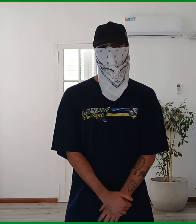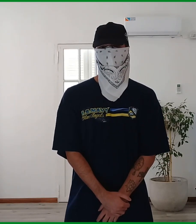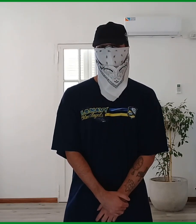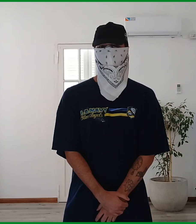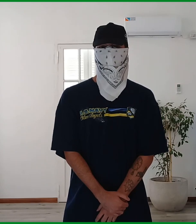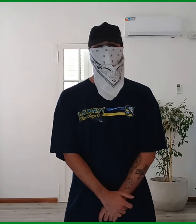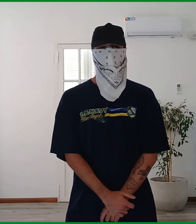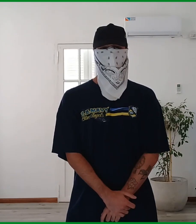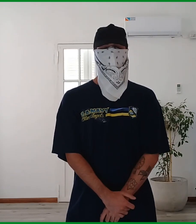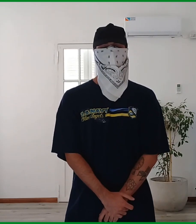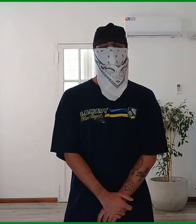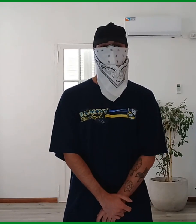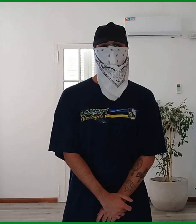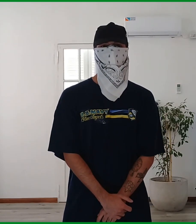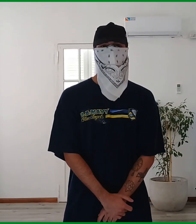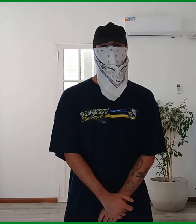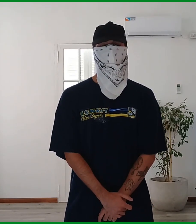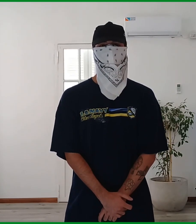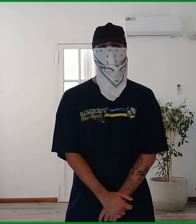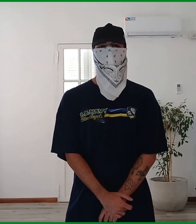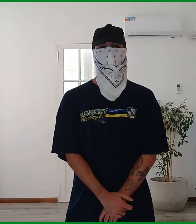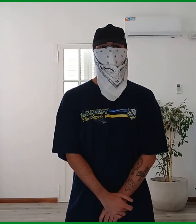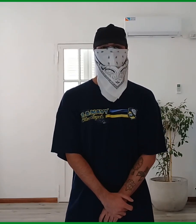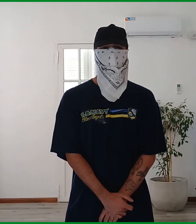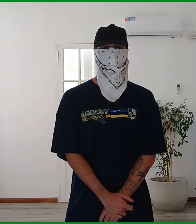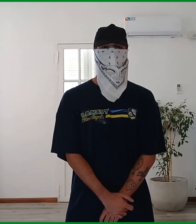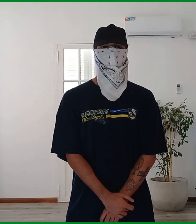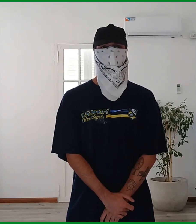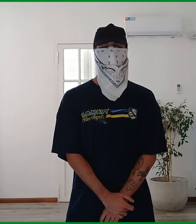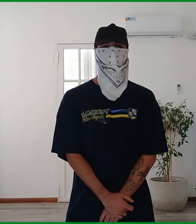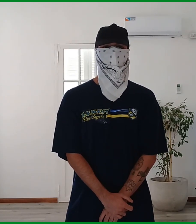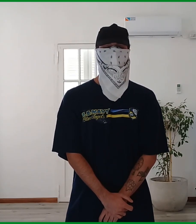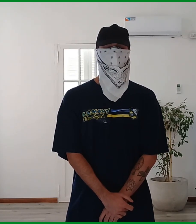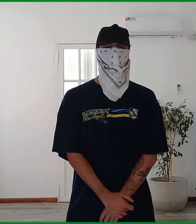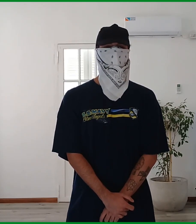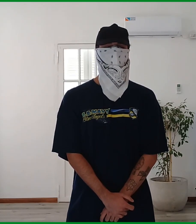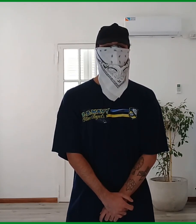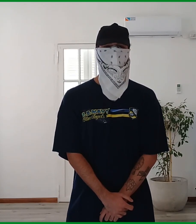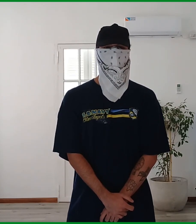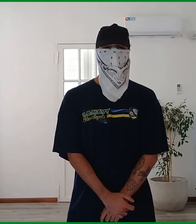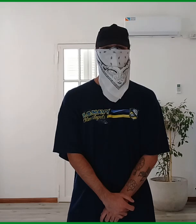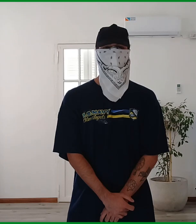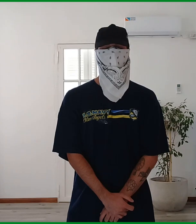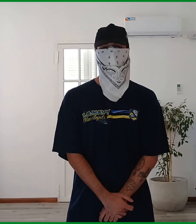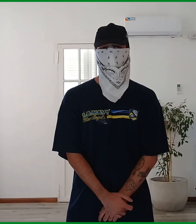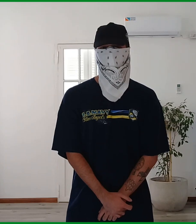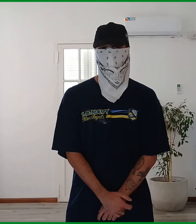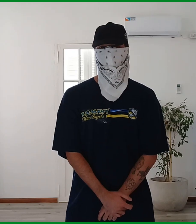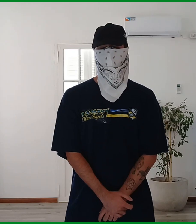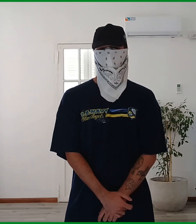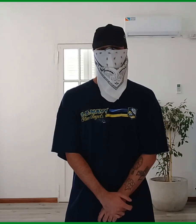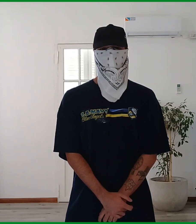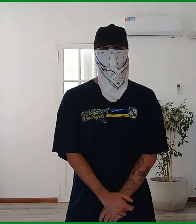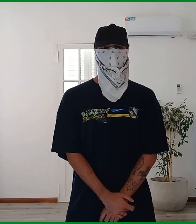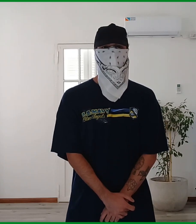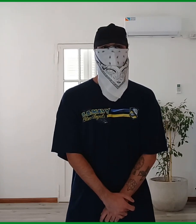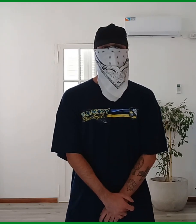privada. Un poco de grafitero tiene ese, el graffiti tiene ese prejuicio de ser